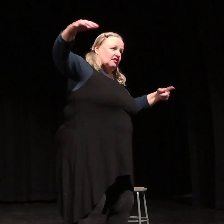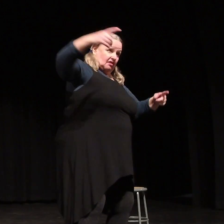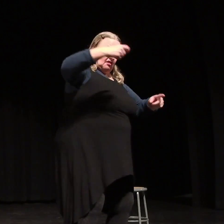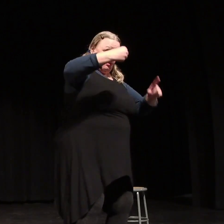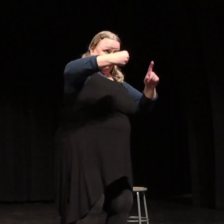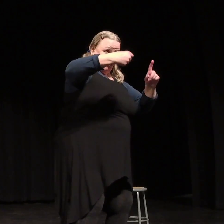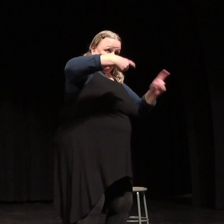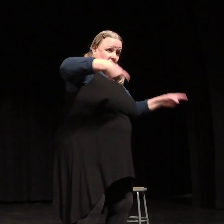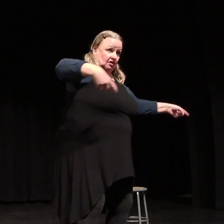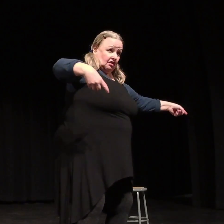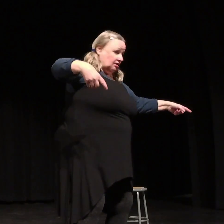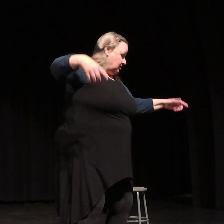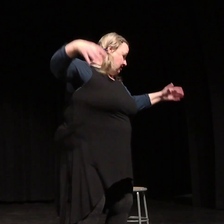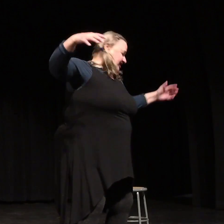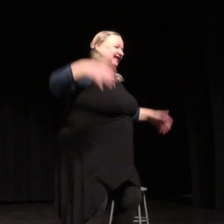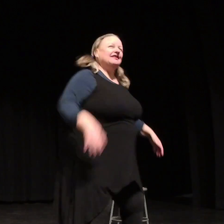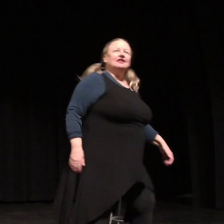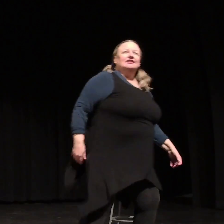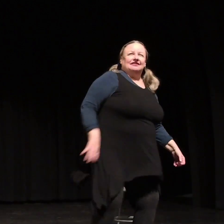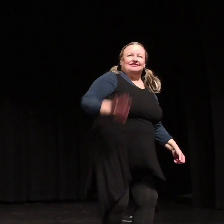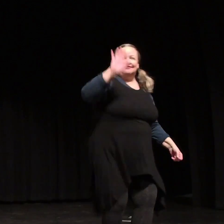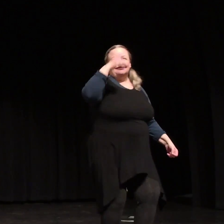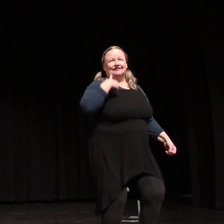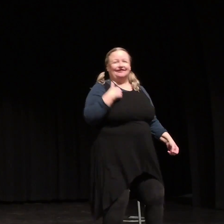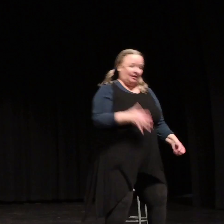voir, toi. Hein? Vous êtes prête, là?